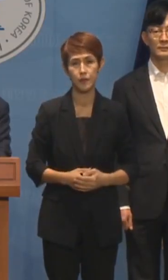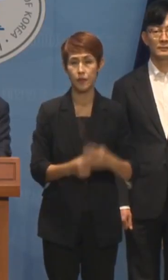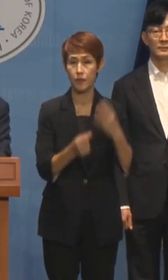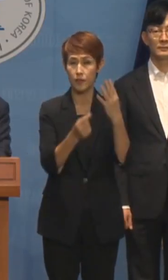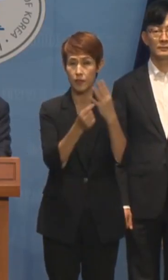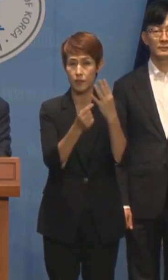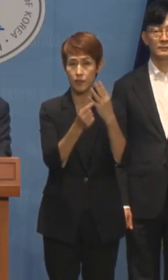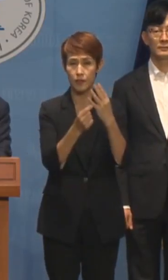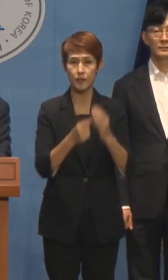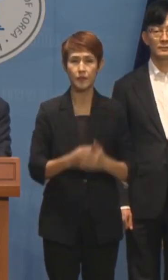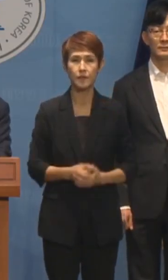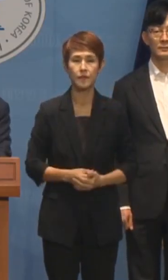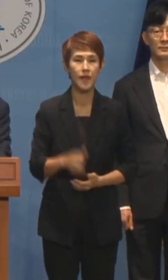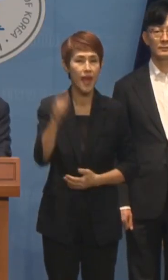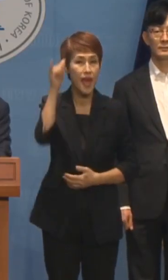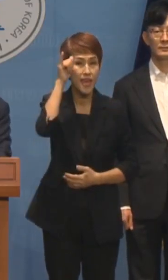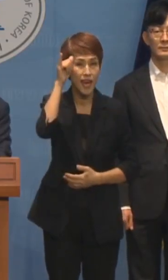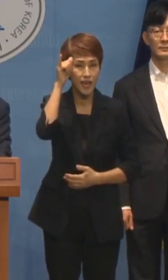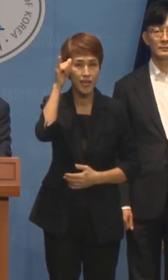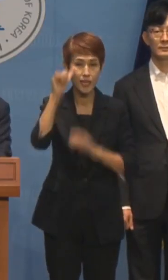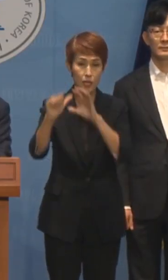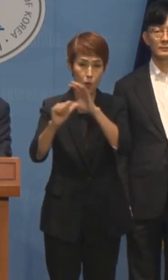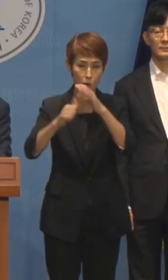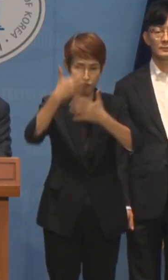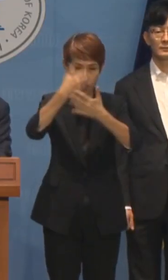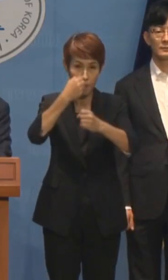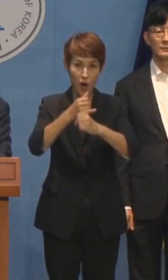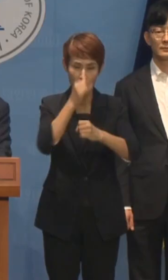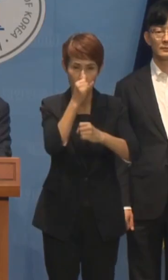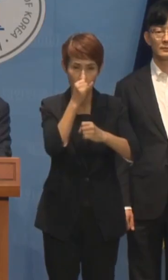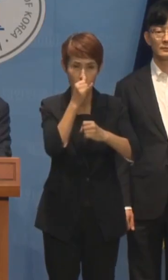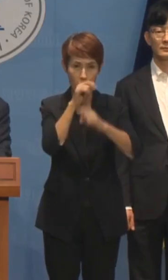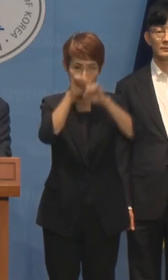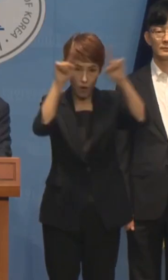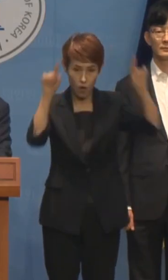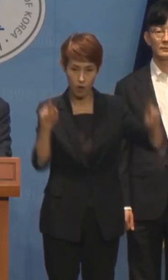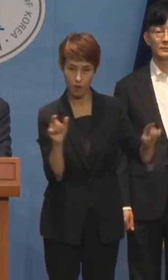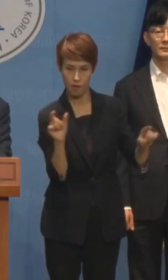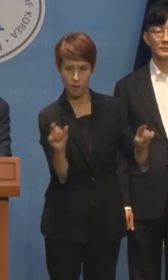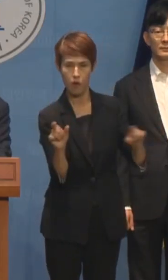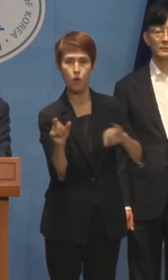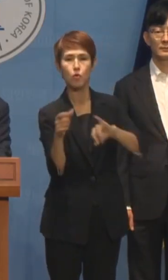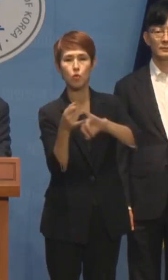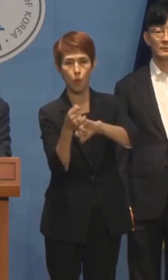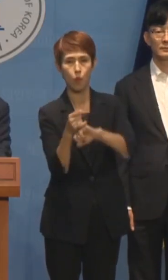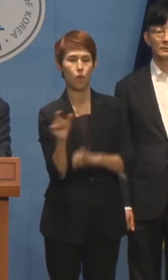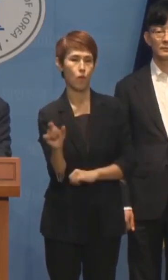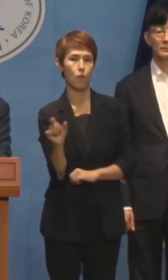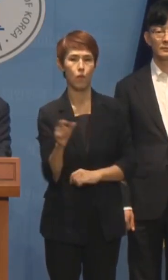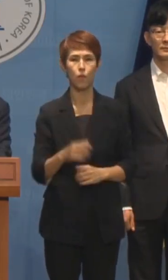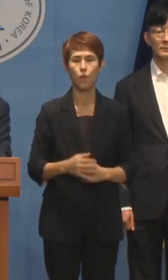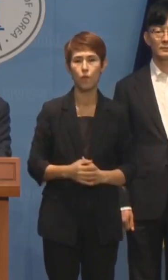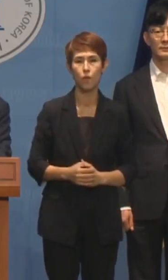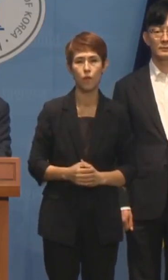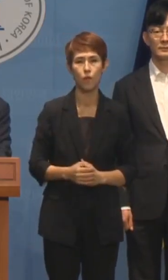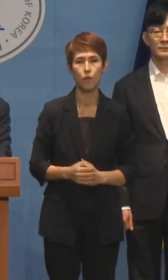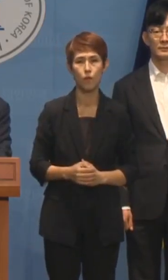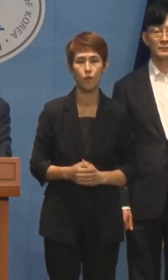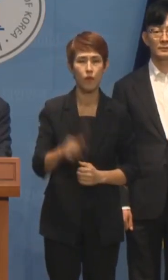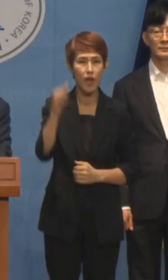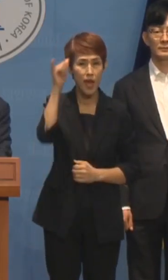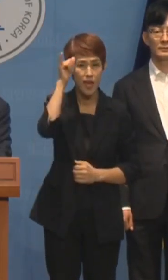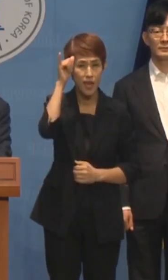넷째, AI 생성물에 대한 워터마크 도입을 의무화하겠습니다.